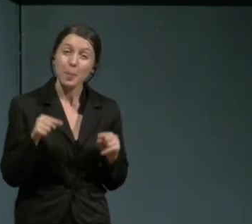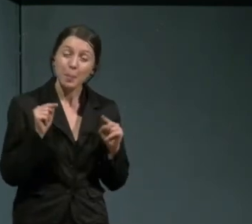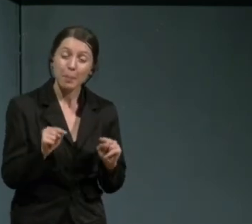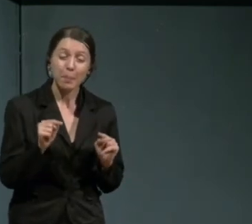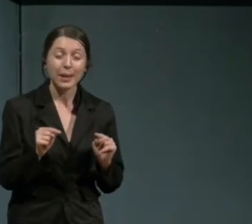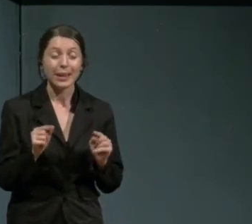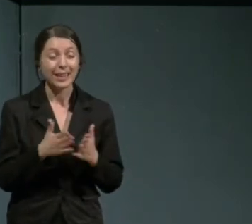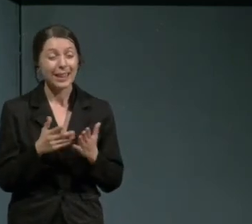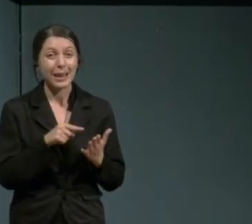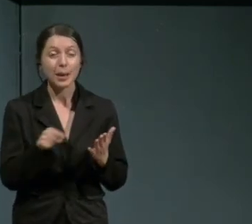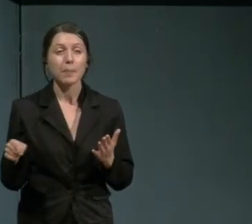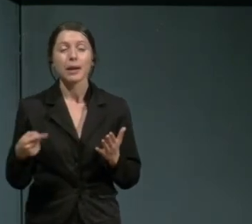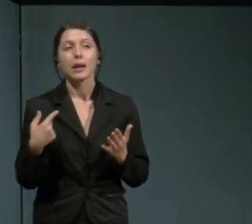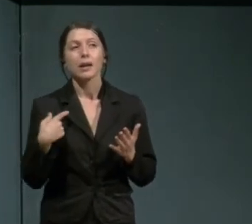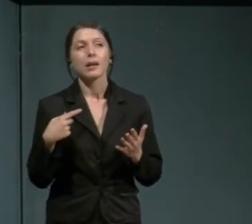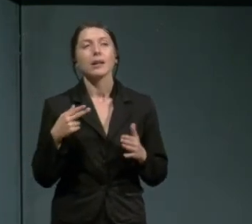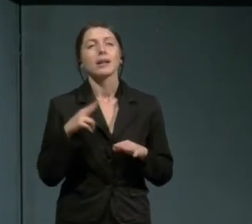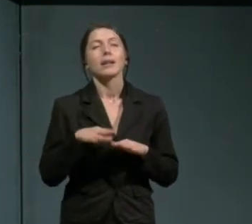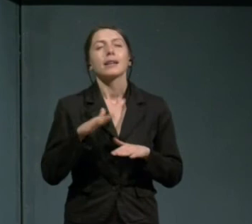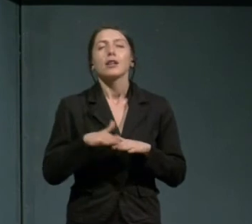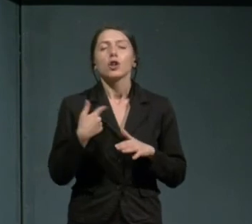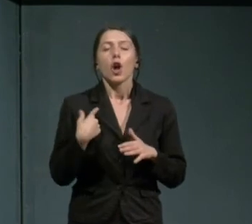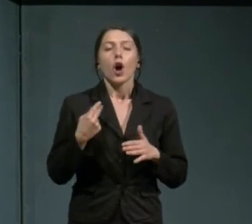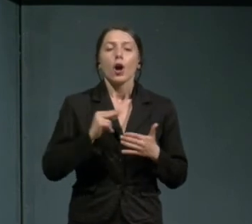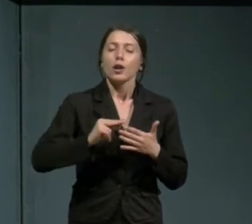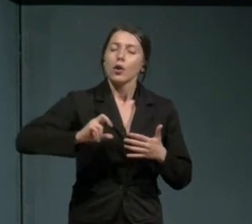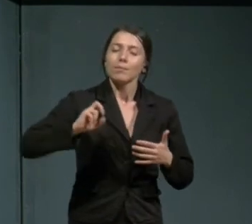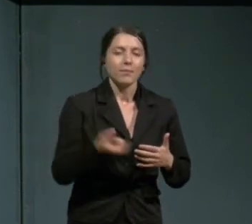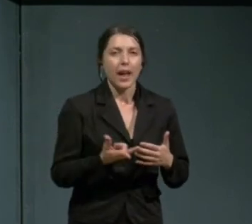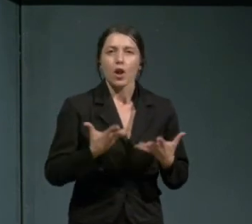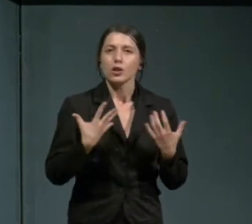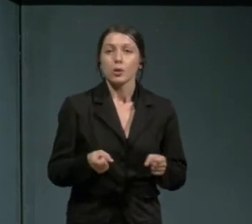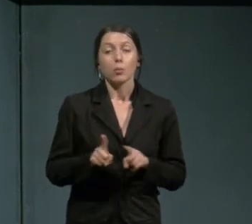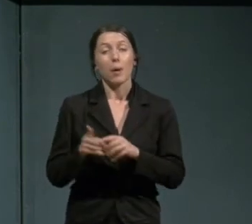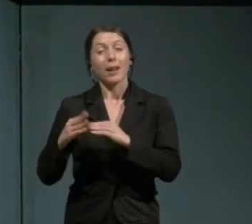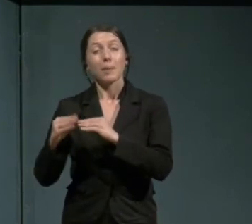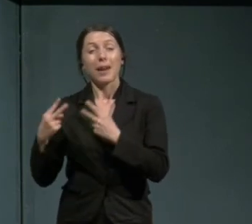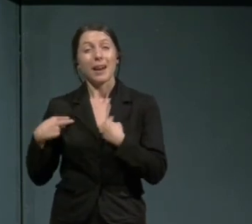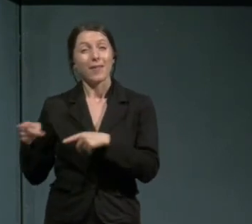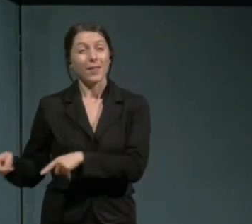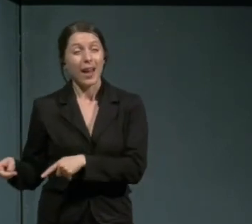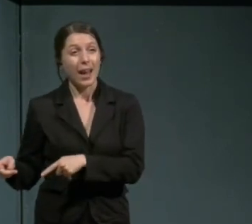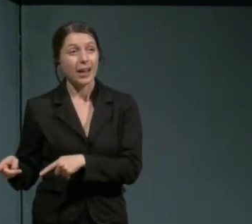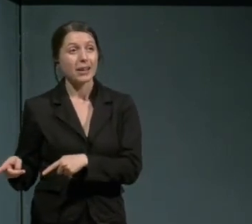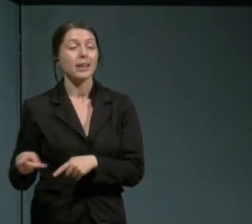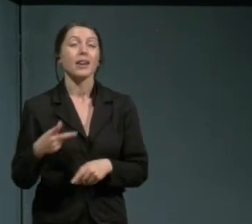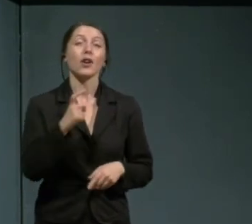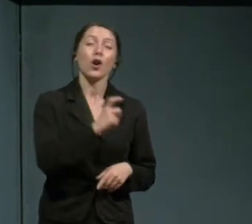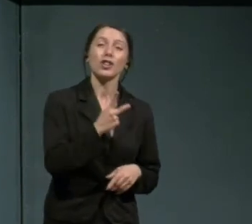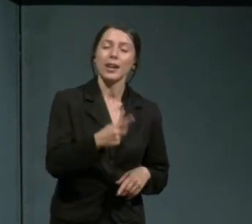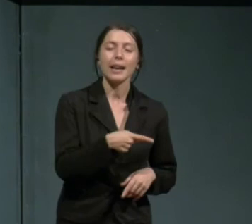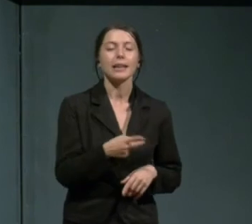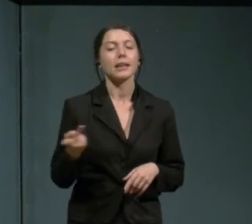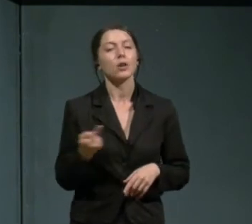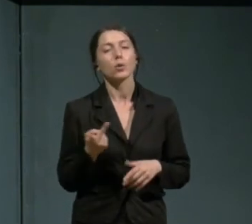questi libri li scrivono in maniera molto intensa e molto rapida come riparare viventi con uniscono e di sono